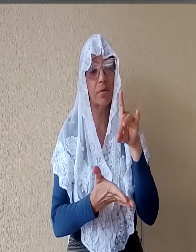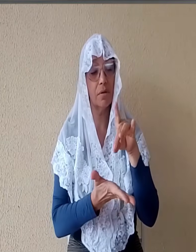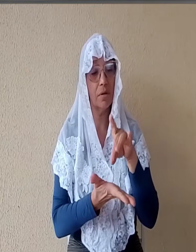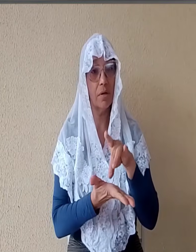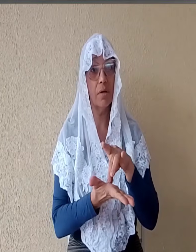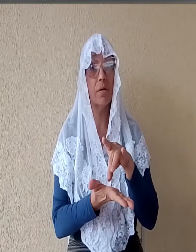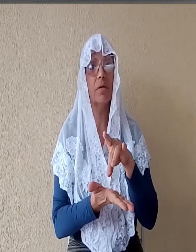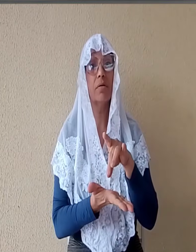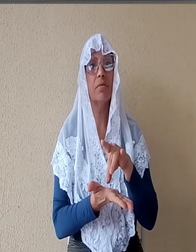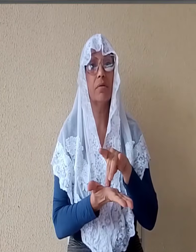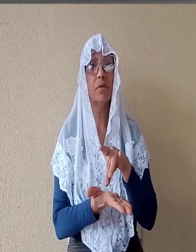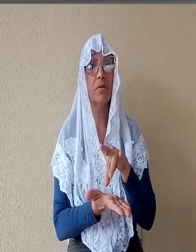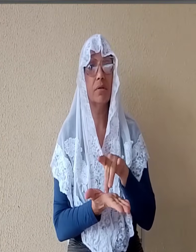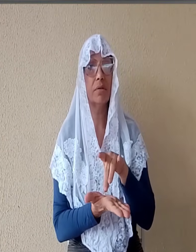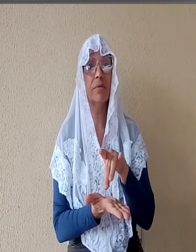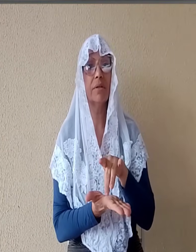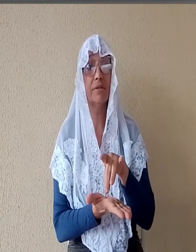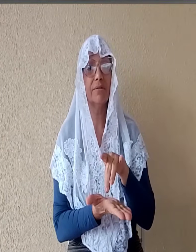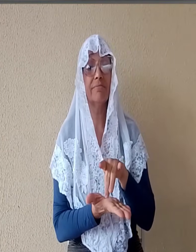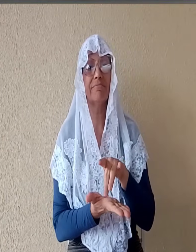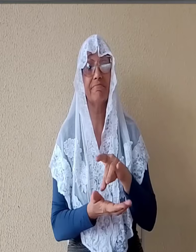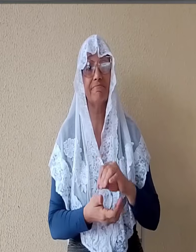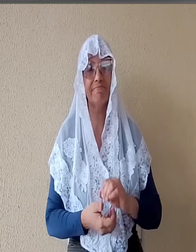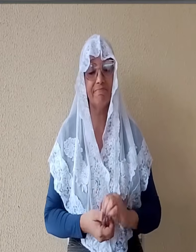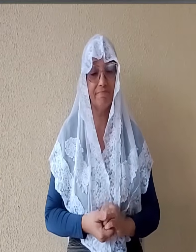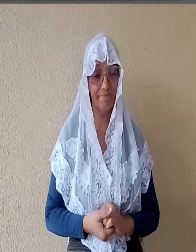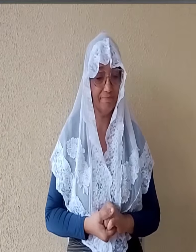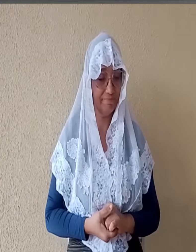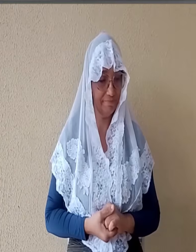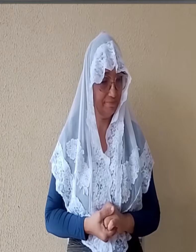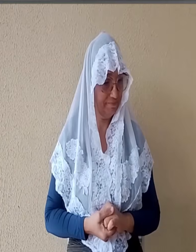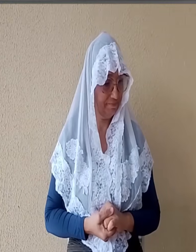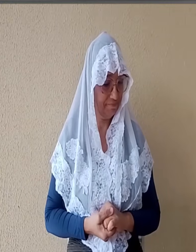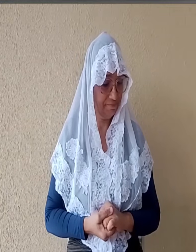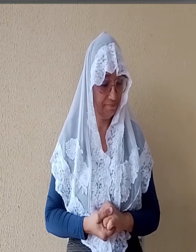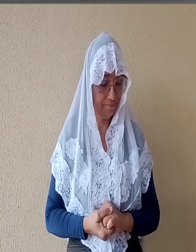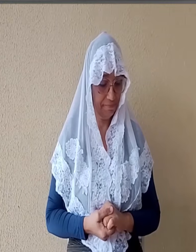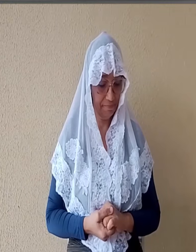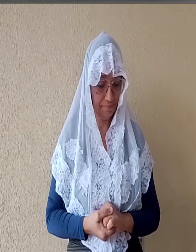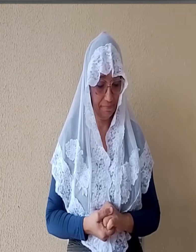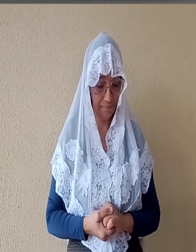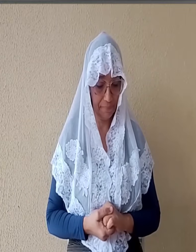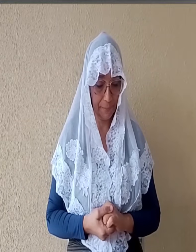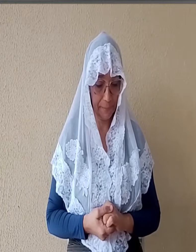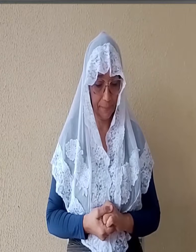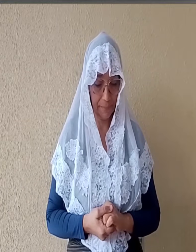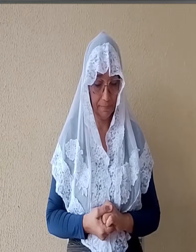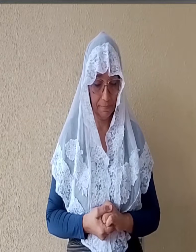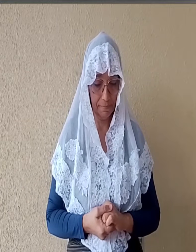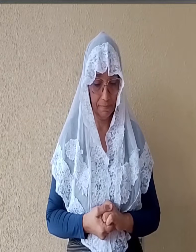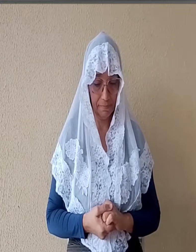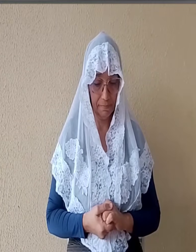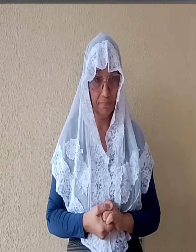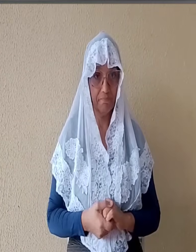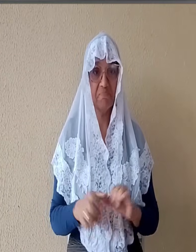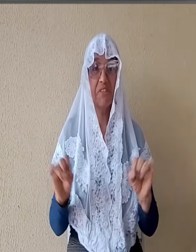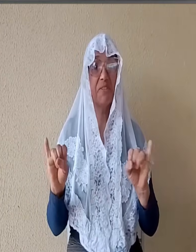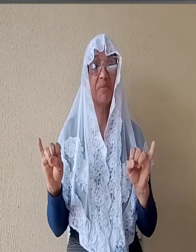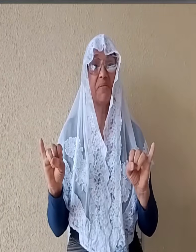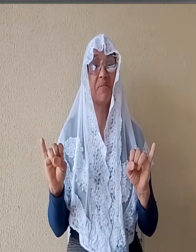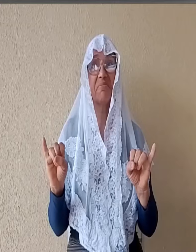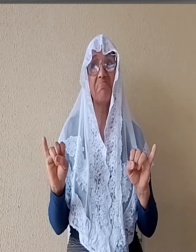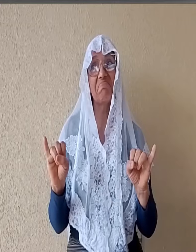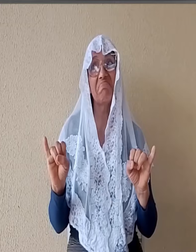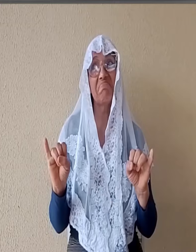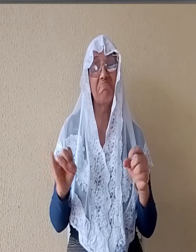alto. Pode rebaixar eu para cooperador, pode colocar eu para ficar em casa, porque a obra de Deus tem que ser